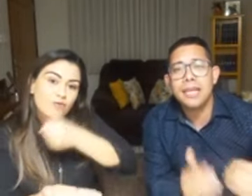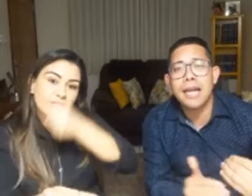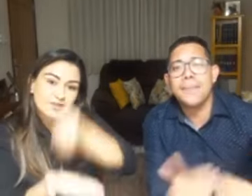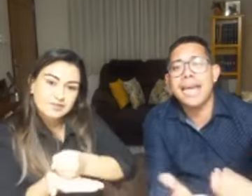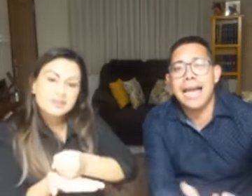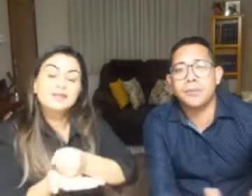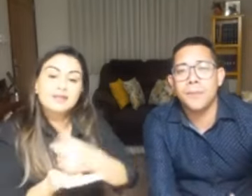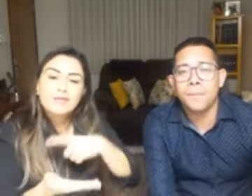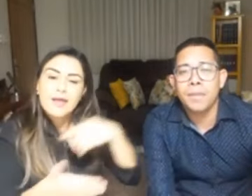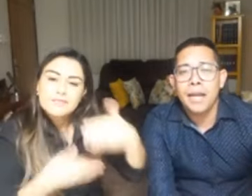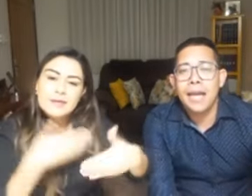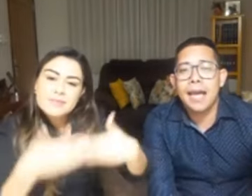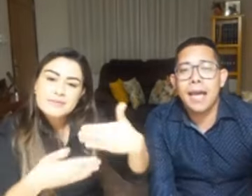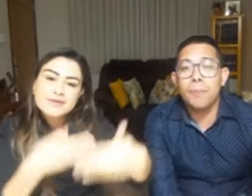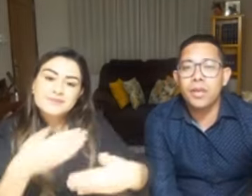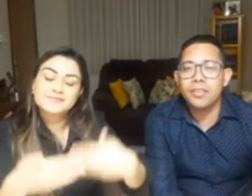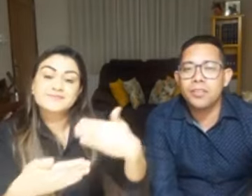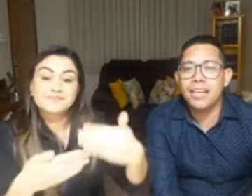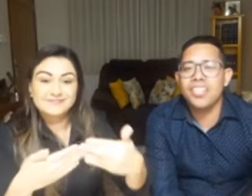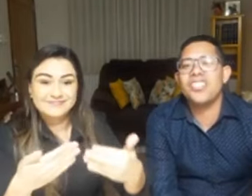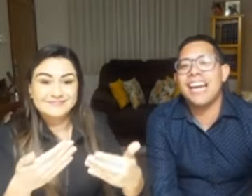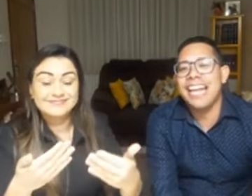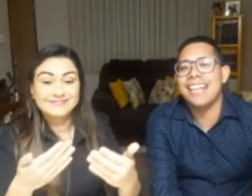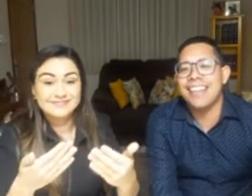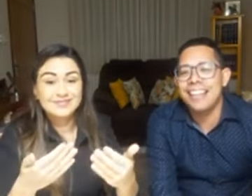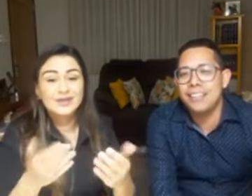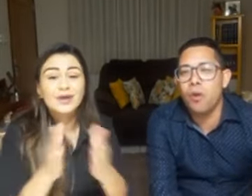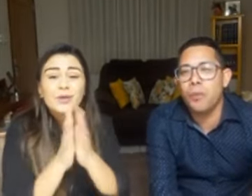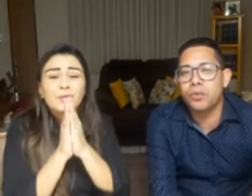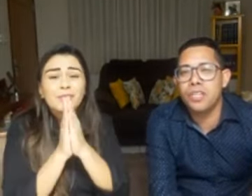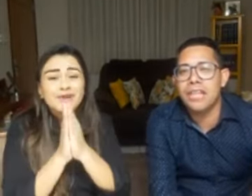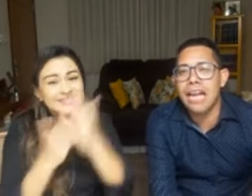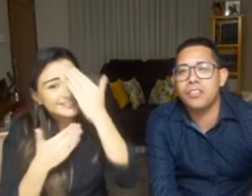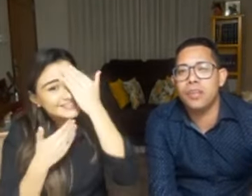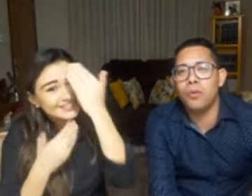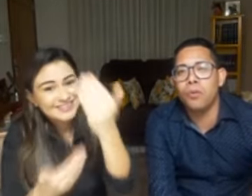têm caminhado. É por isso que a gente agradece a